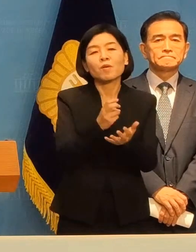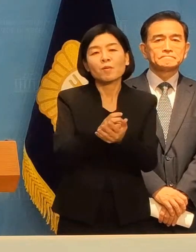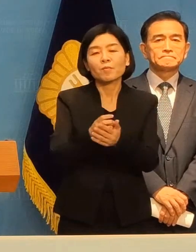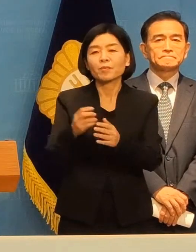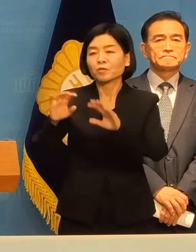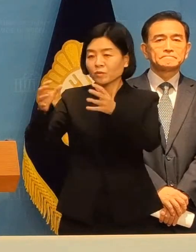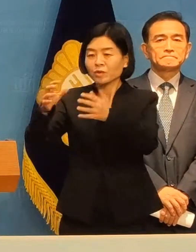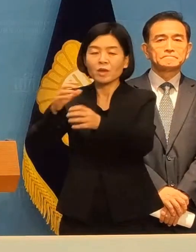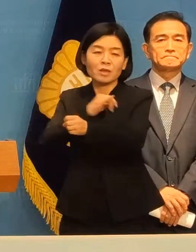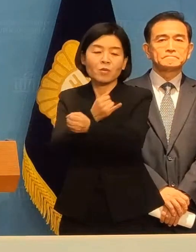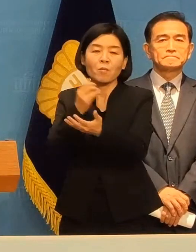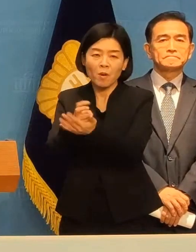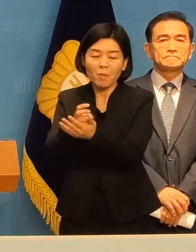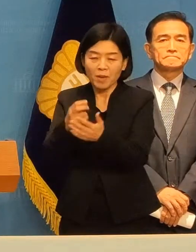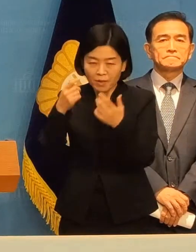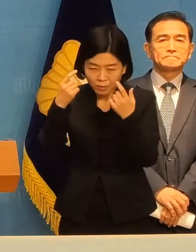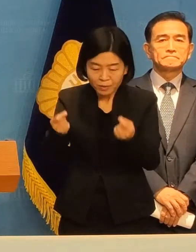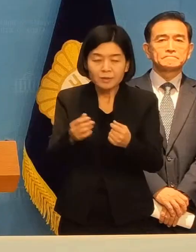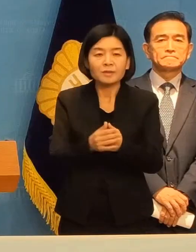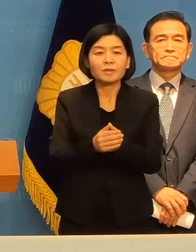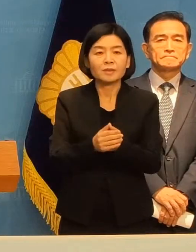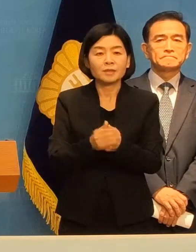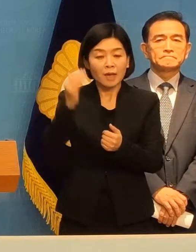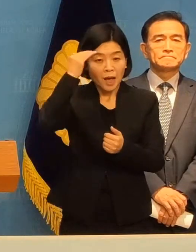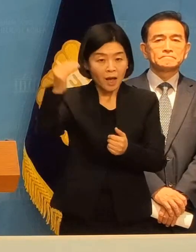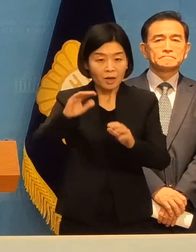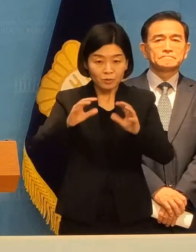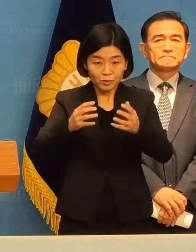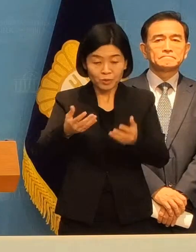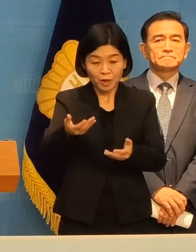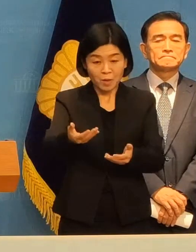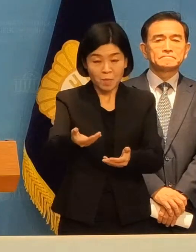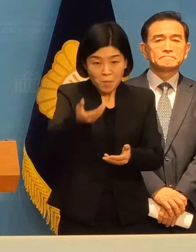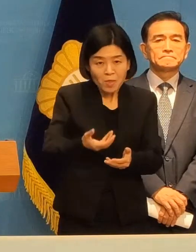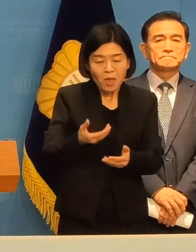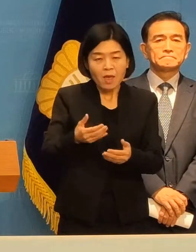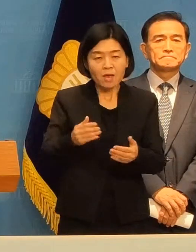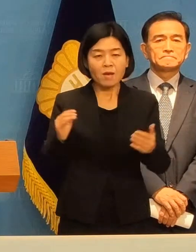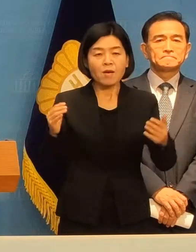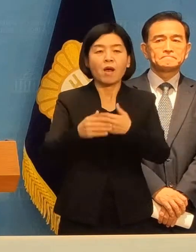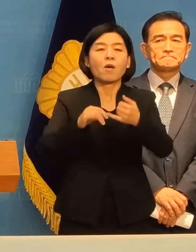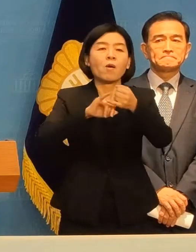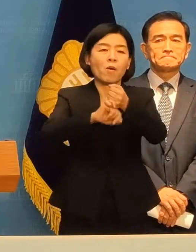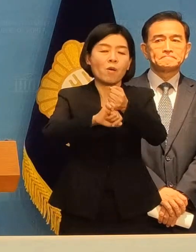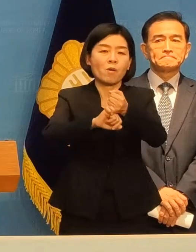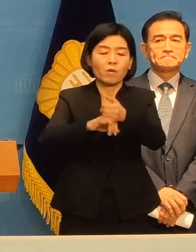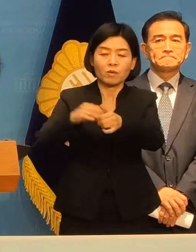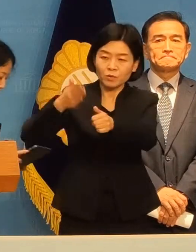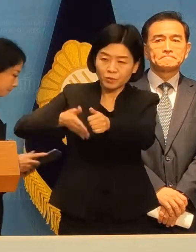이들을 신속히 대한민국으로 송환할 것을 강력히 촉구합니다. 이상입니다.